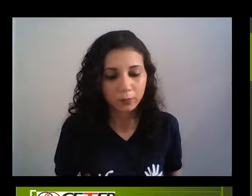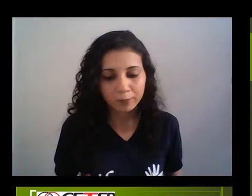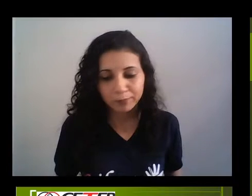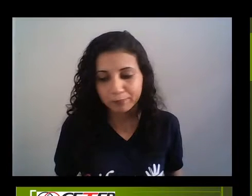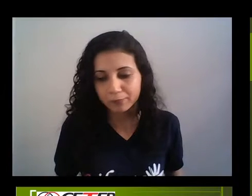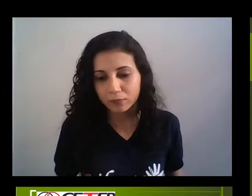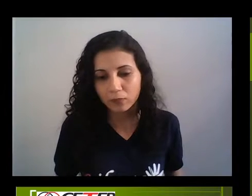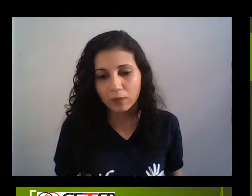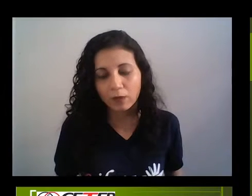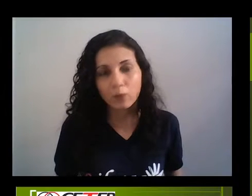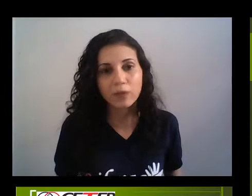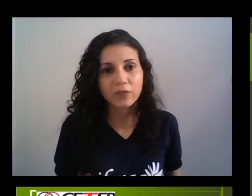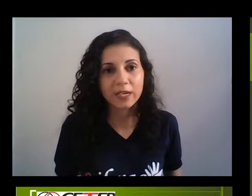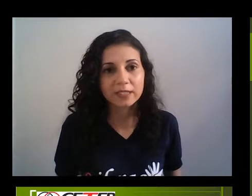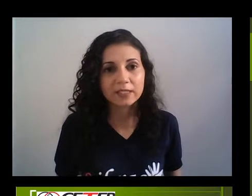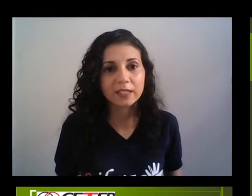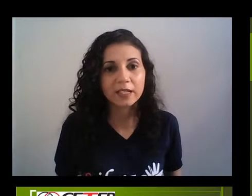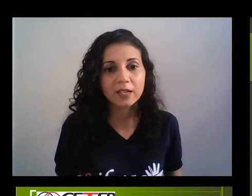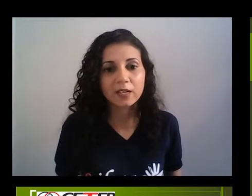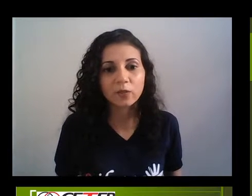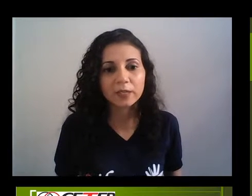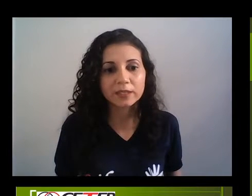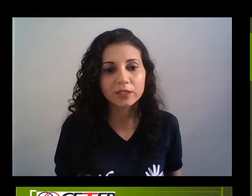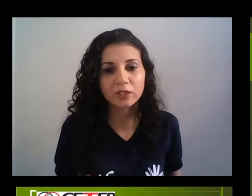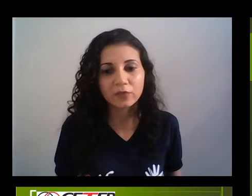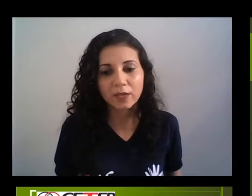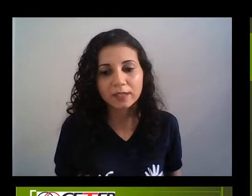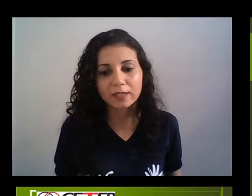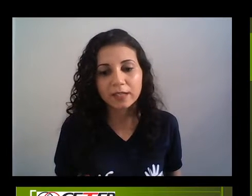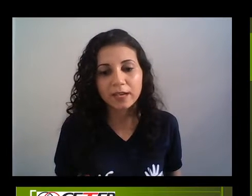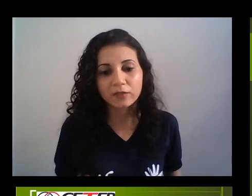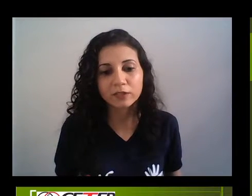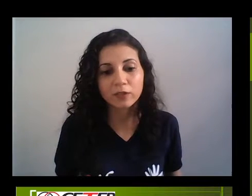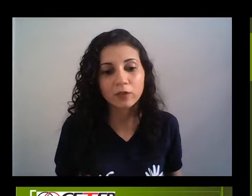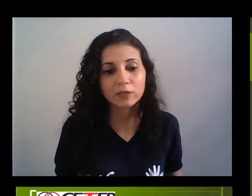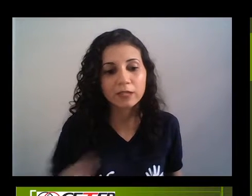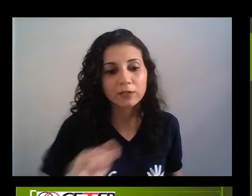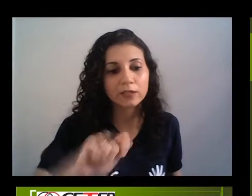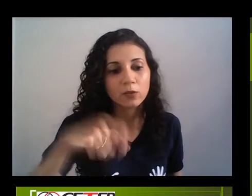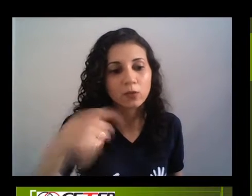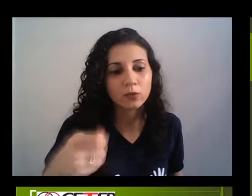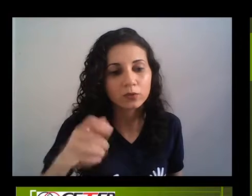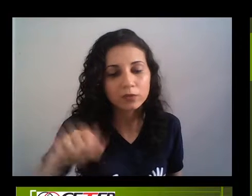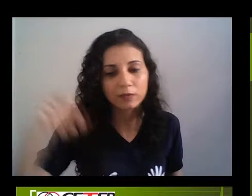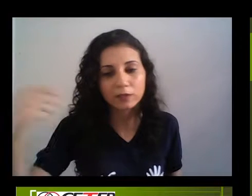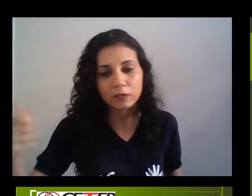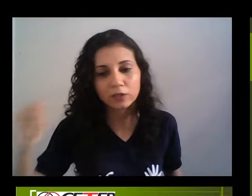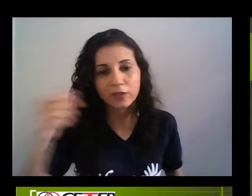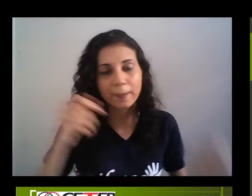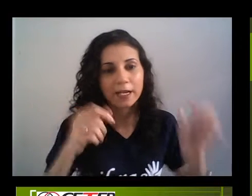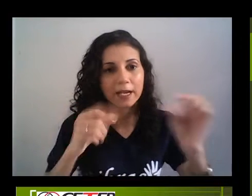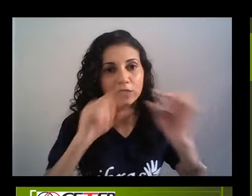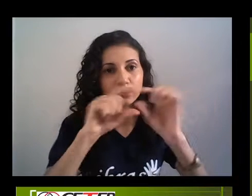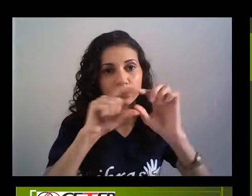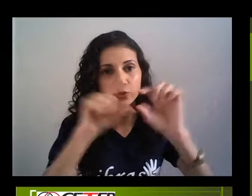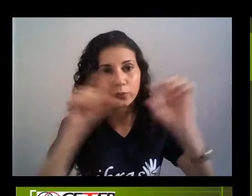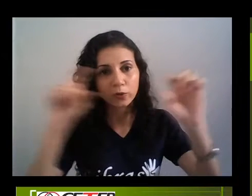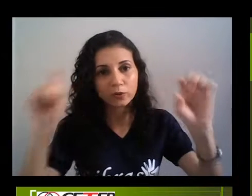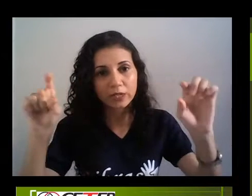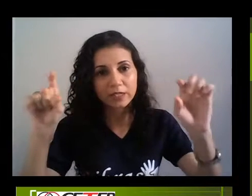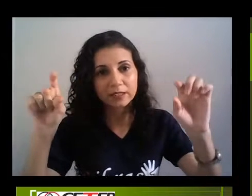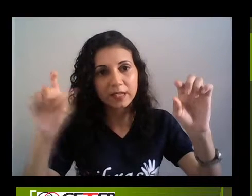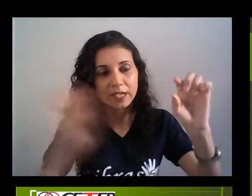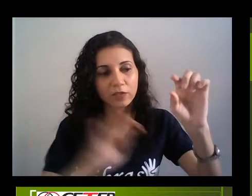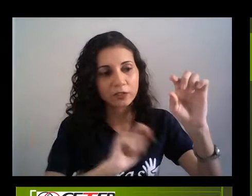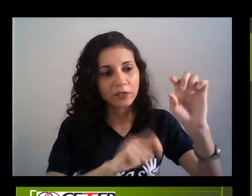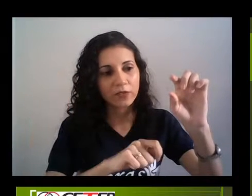exemplo, uma frase, e aí, como é que diz tal frase? Aí você, qual é o sinal de tal coisa? O sinal de tal coisa. Você vai pegar a estrutura do